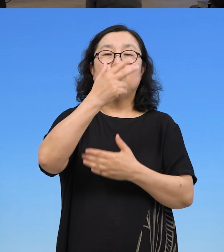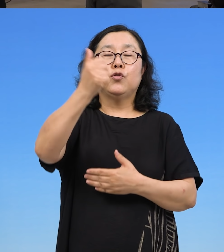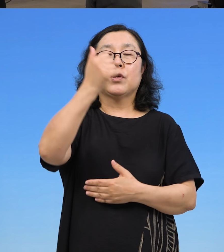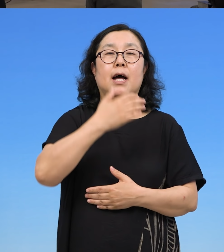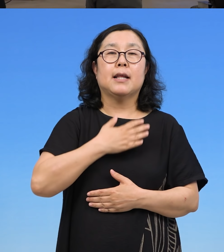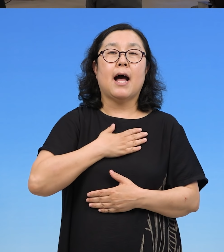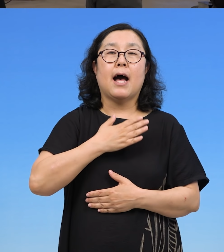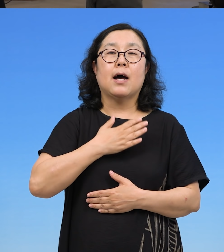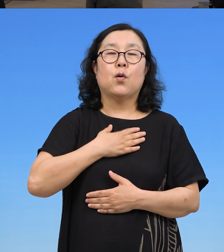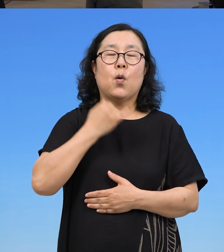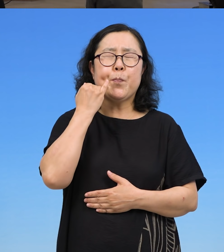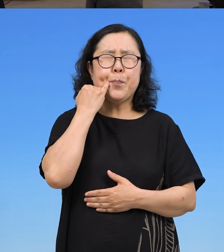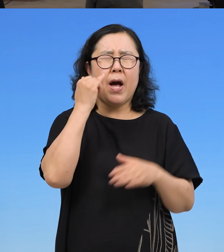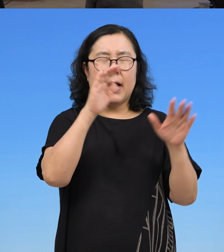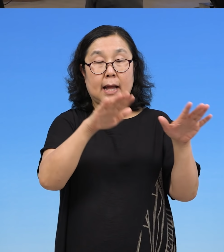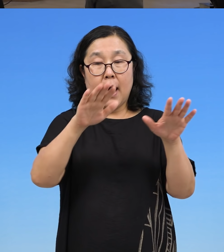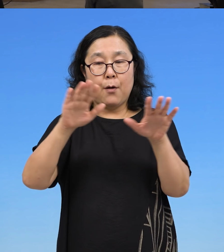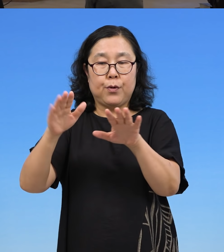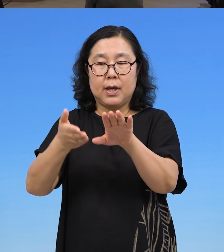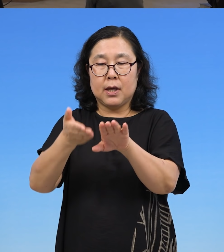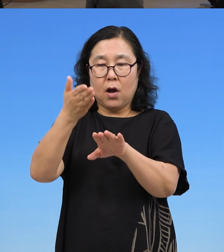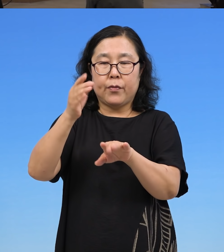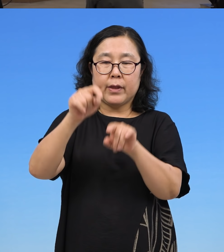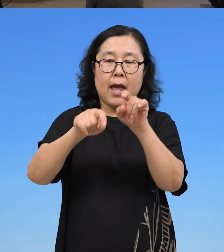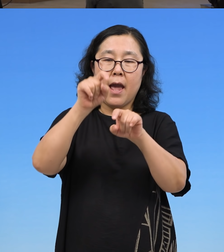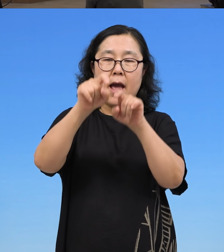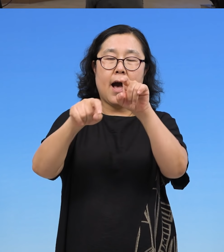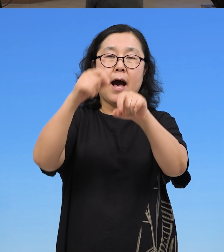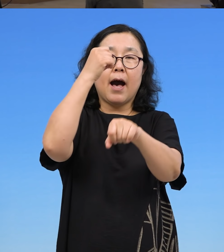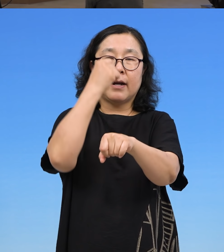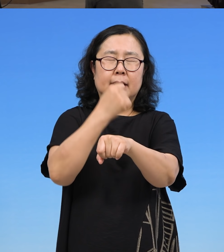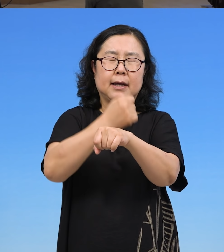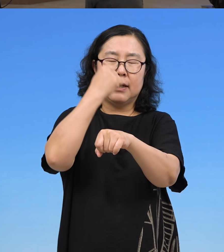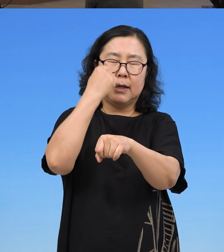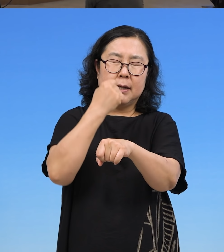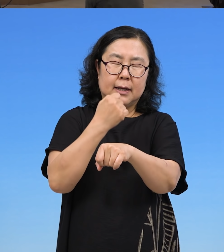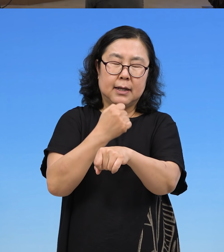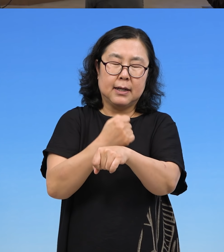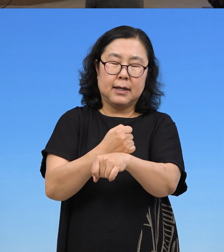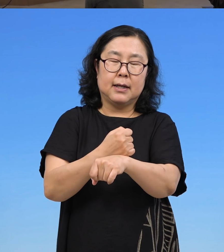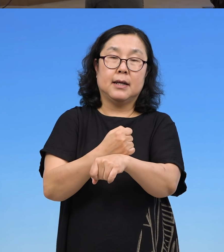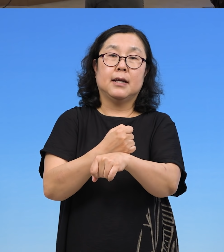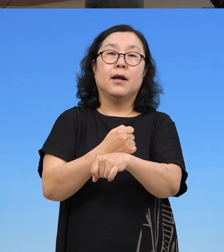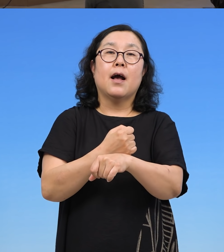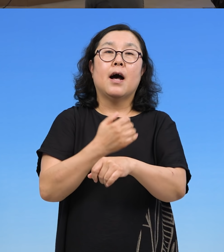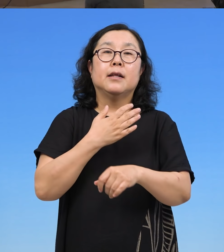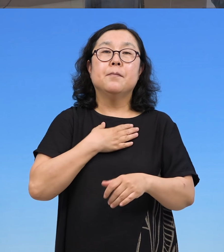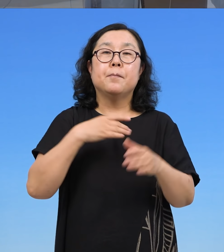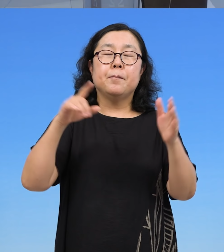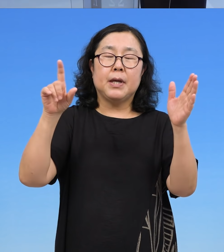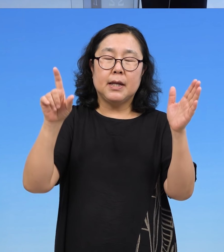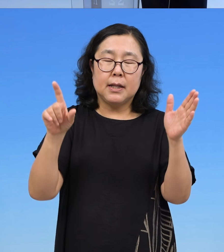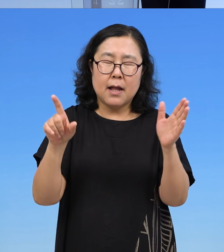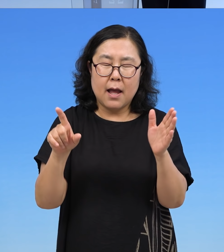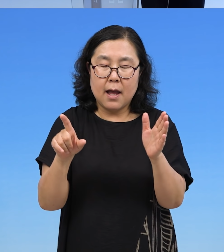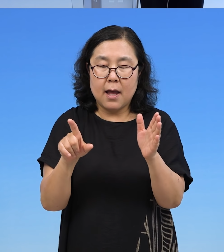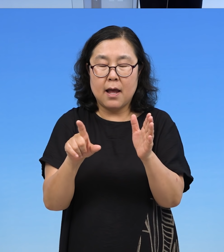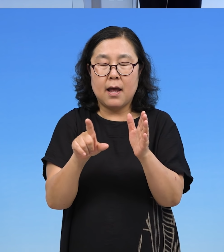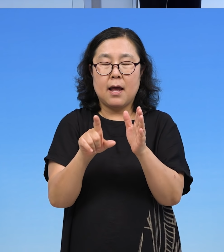내는 주가 나로 바다 위 걷게 하리 이 믿음을 선포합니다 나는